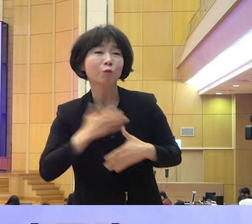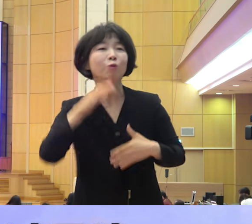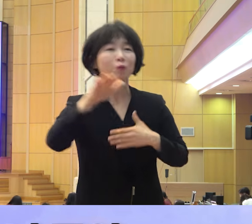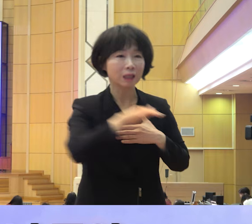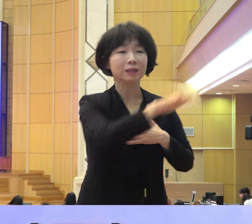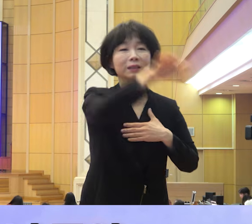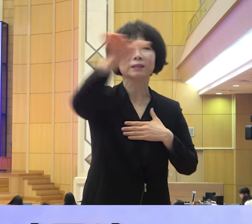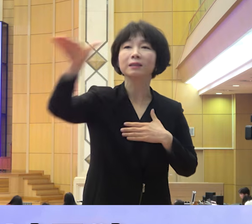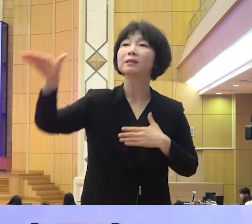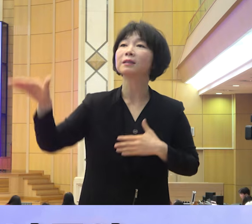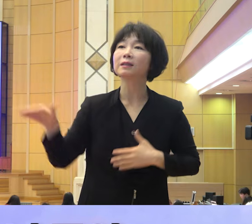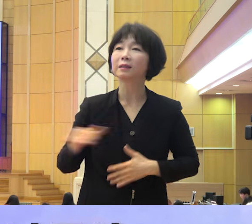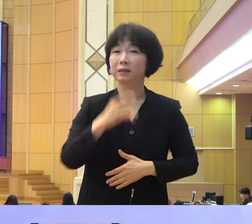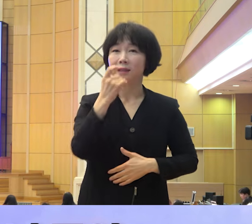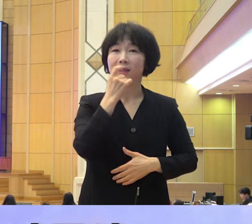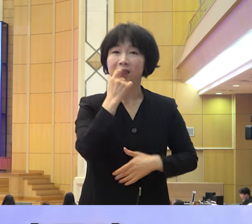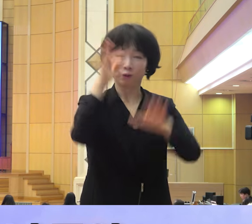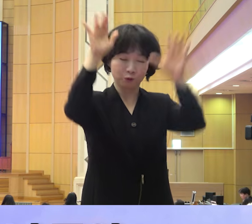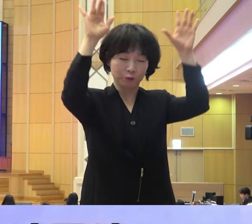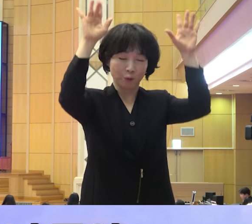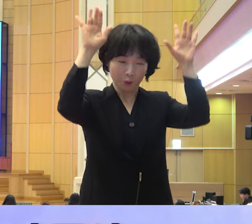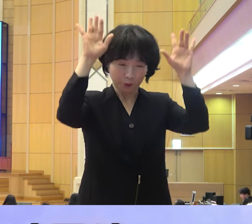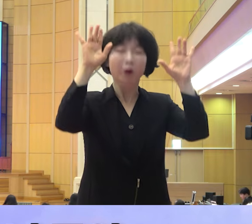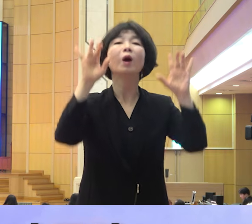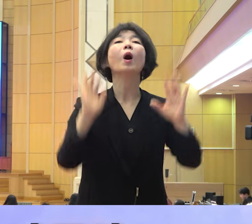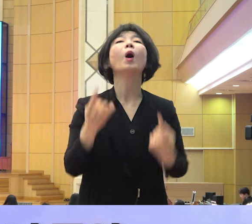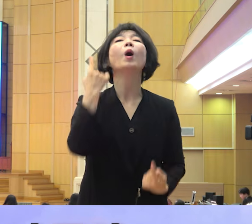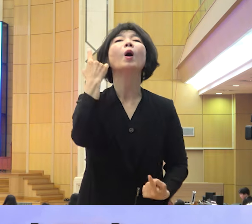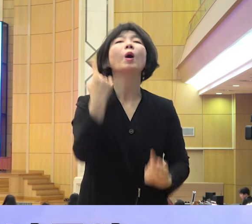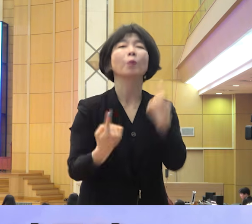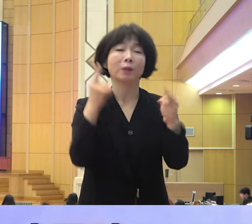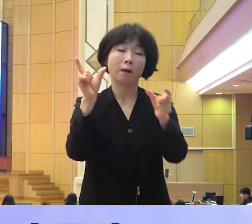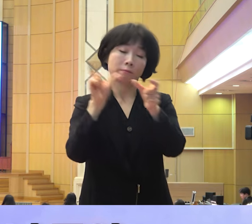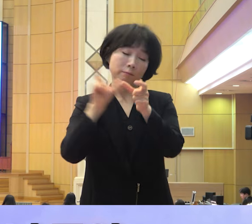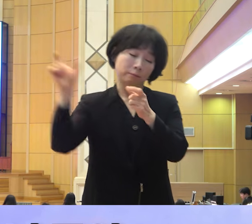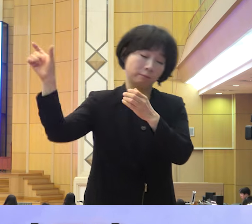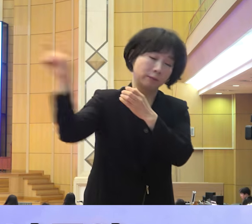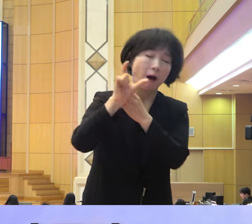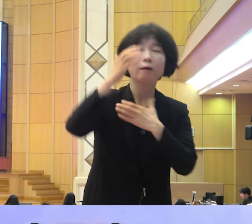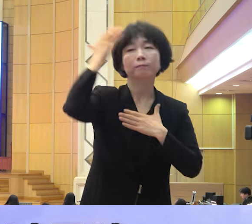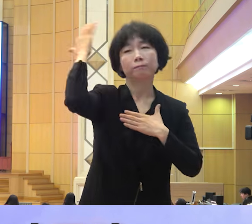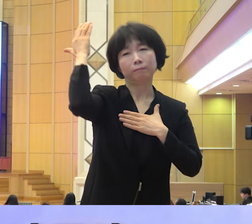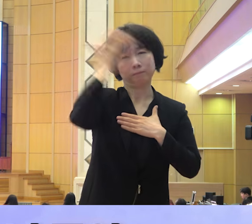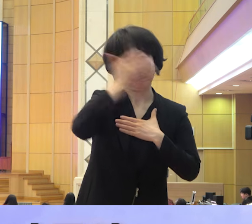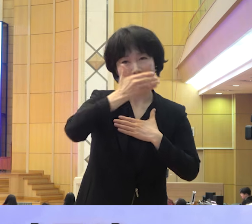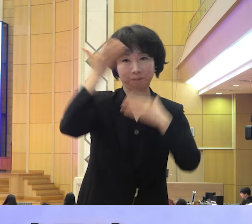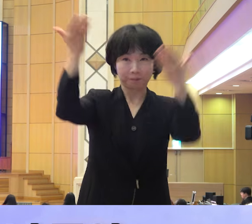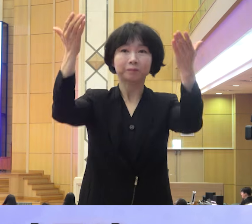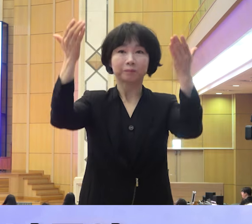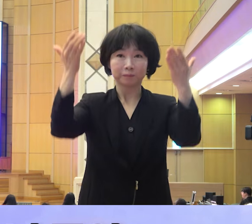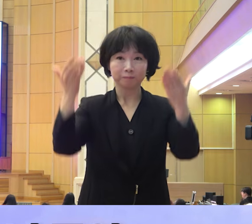피 우리를 눈보다 더 희게 하셨네.